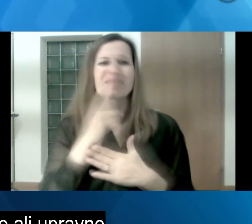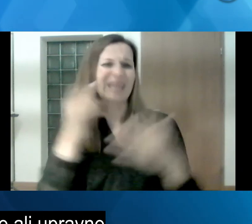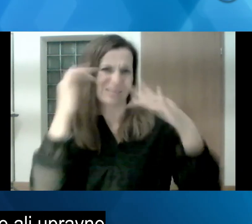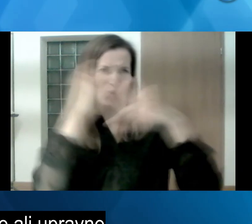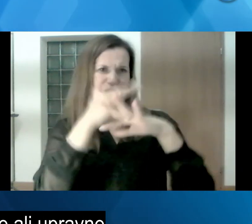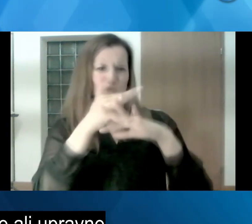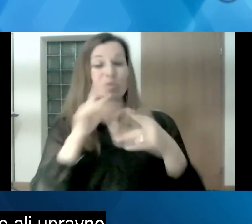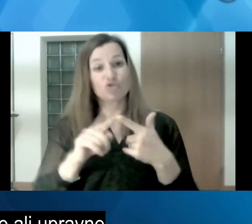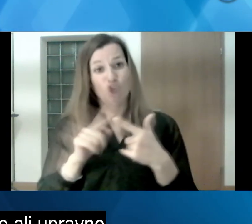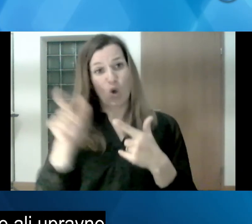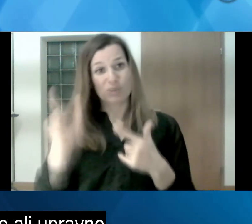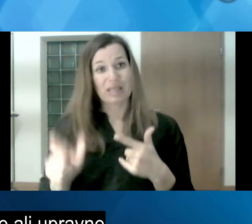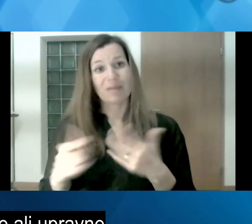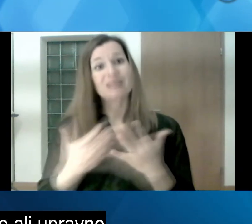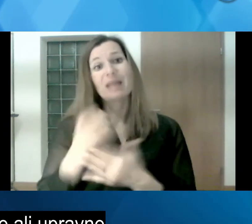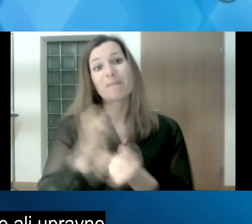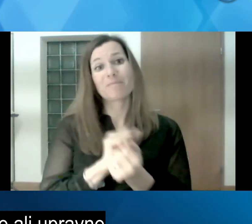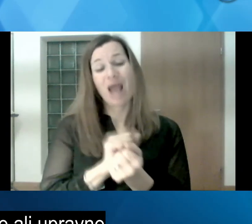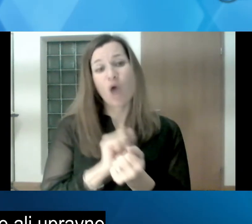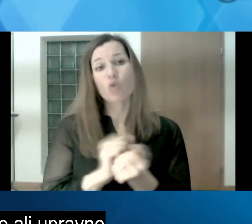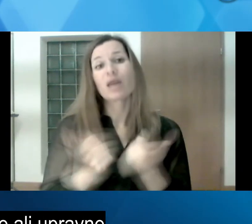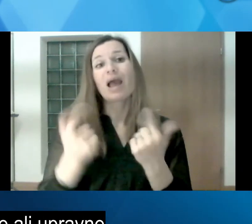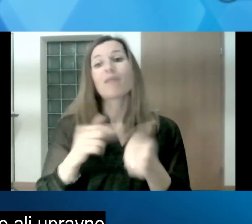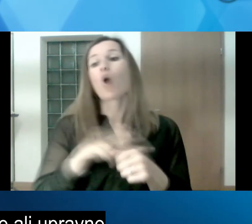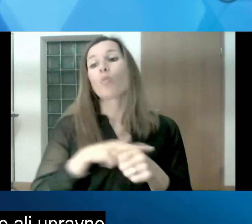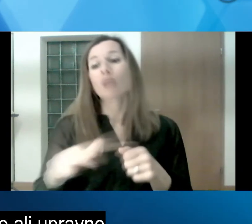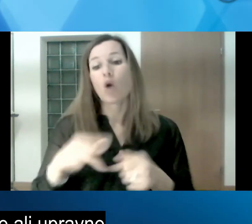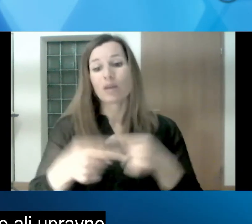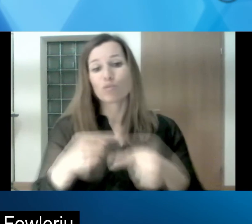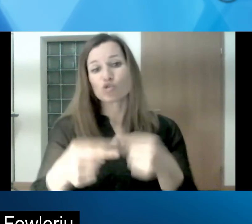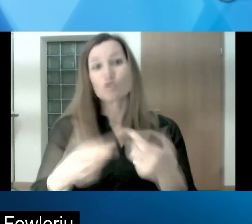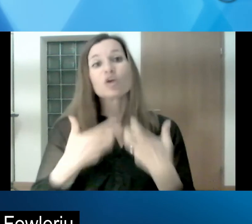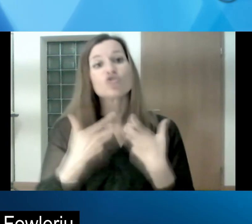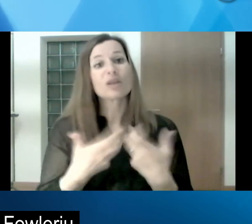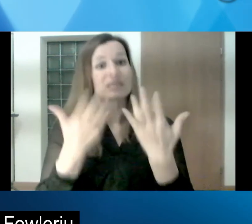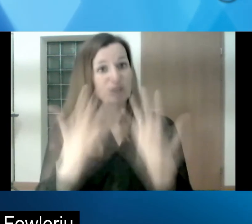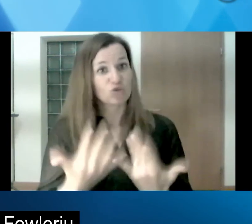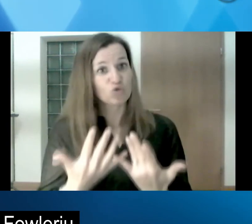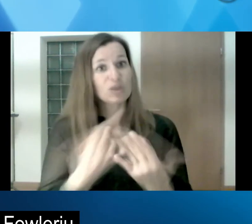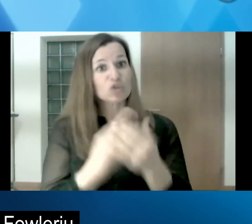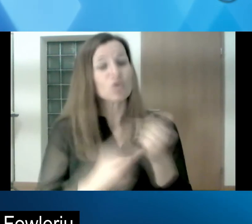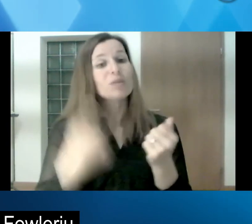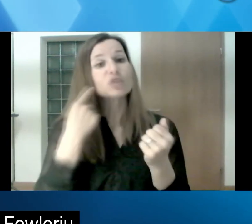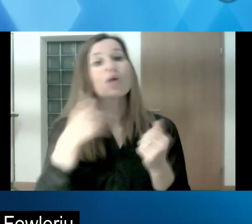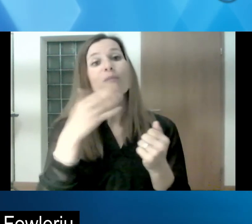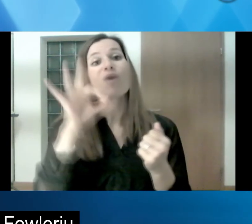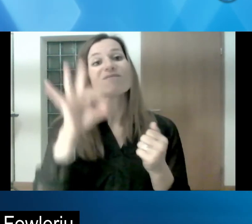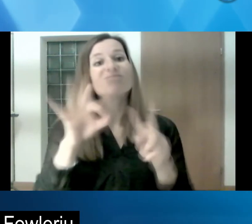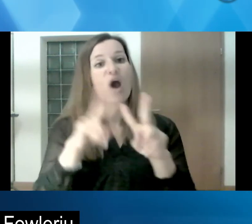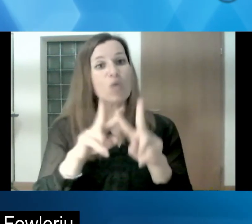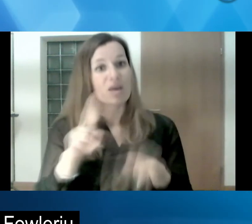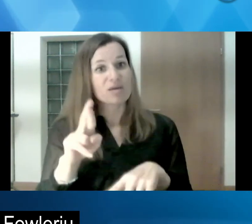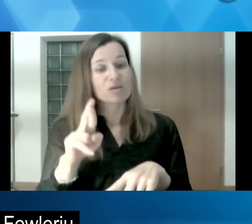Če oseba za pravne ali pa recimo upravne postopke želi izračun izgube sluha po Fowlerju, mu